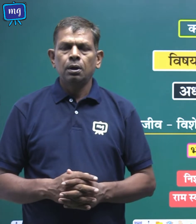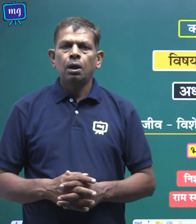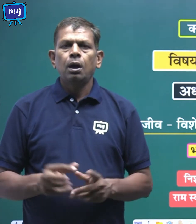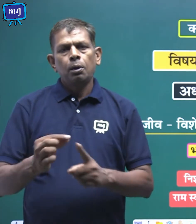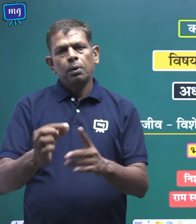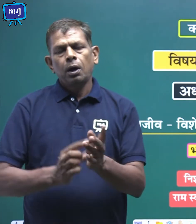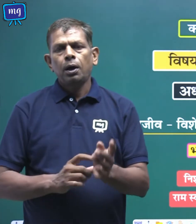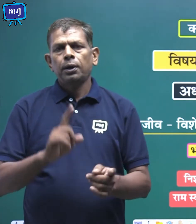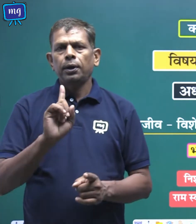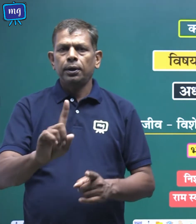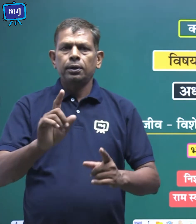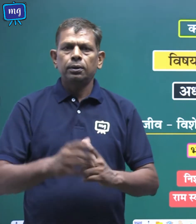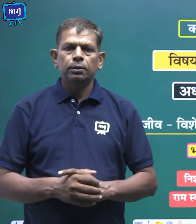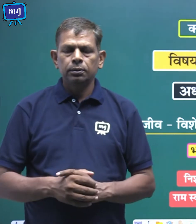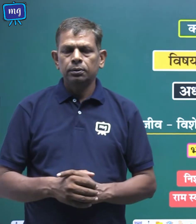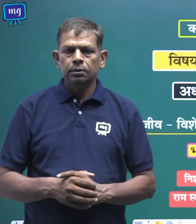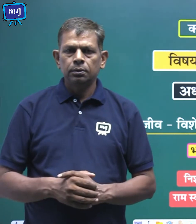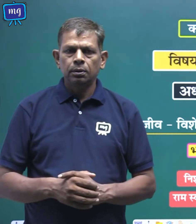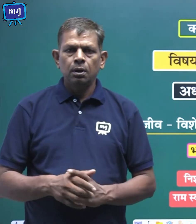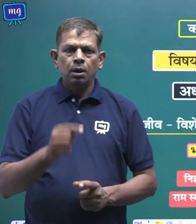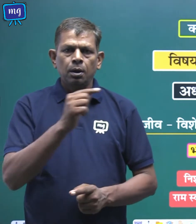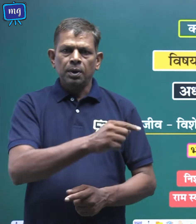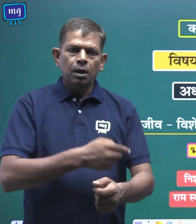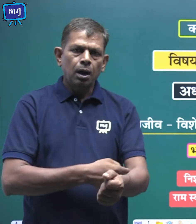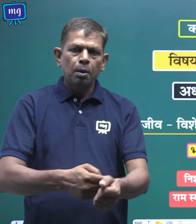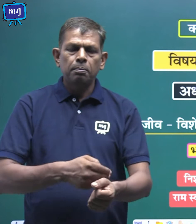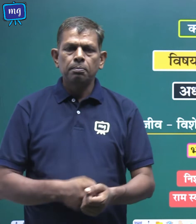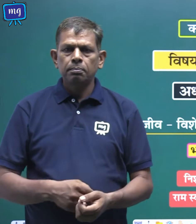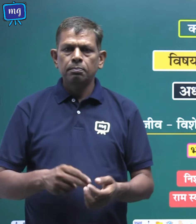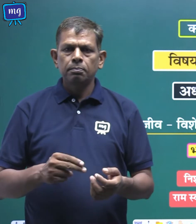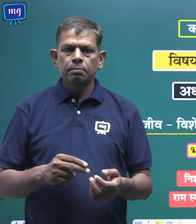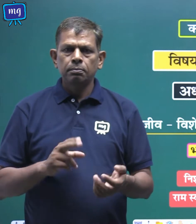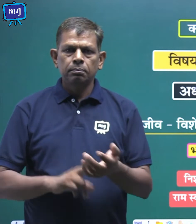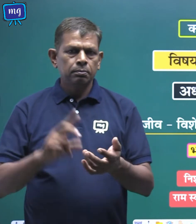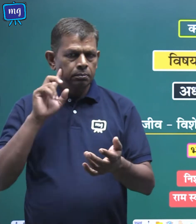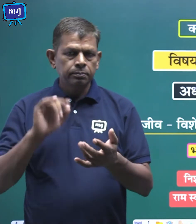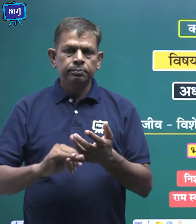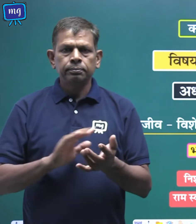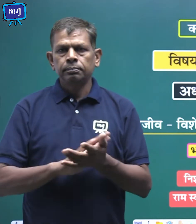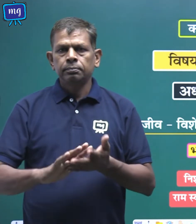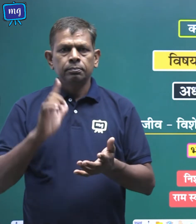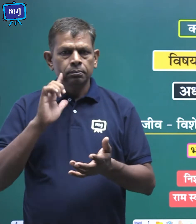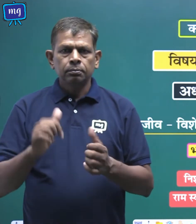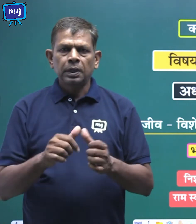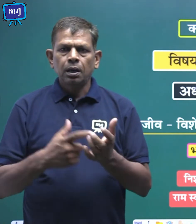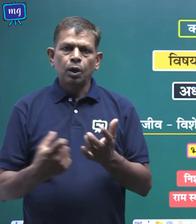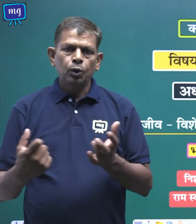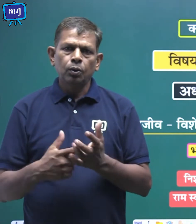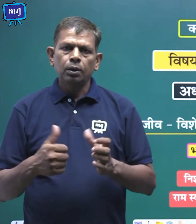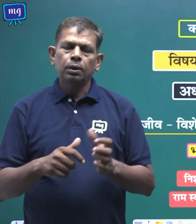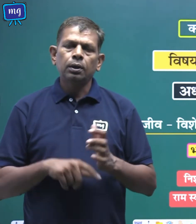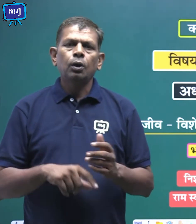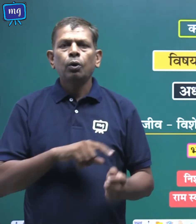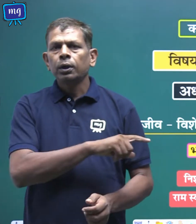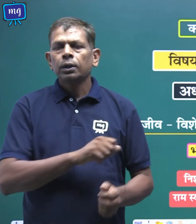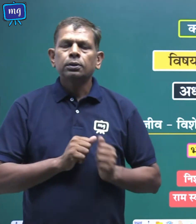भाग 1। मेरा नाम निशी अरोड़ा है और